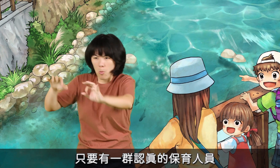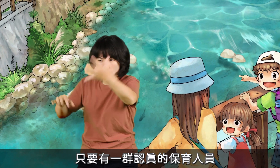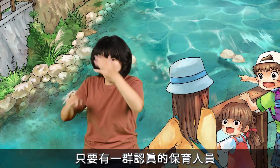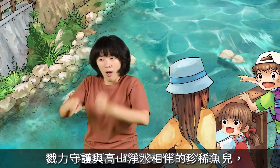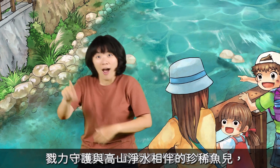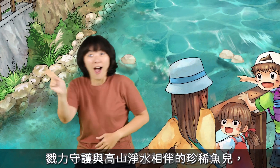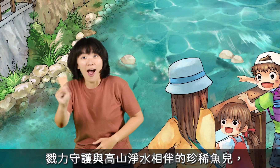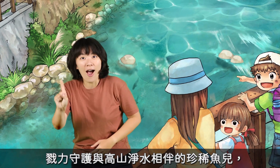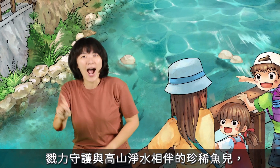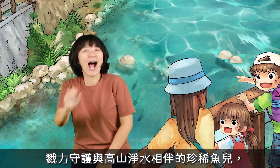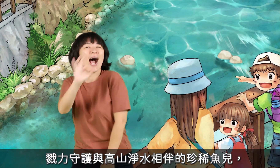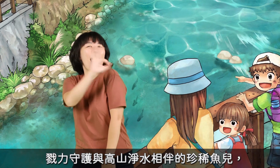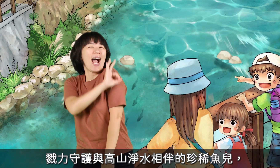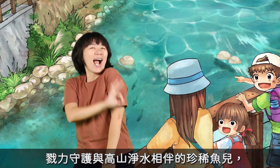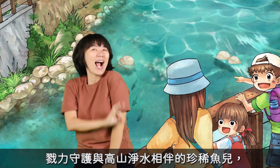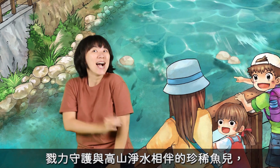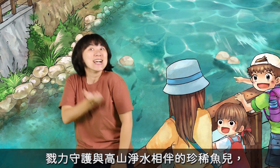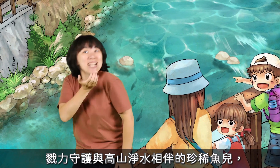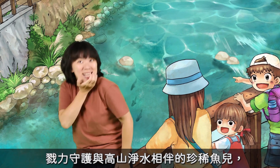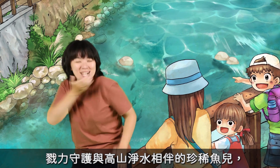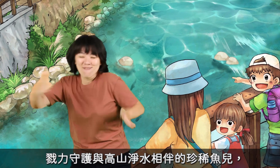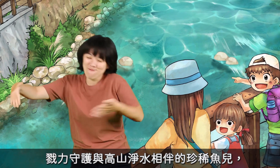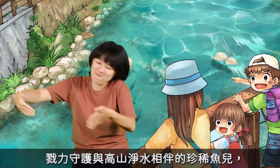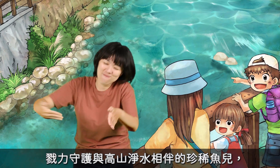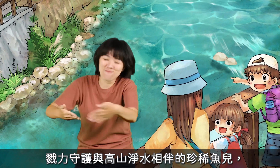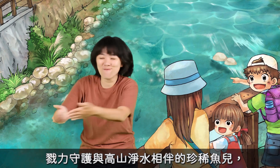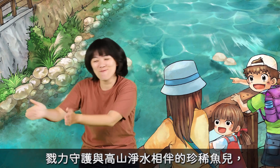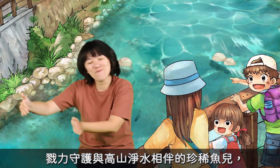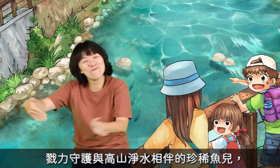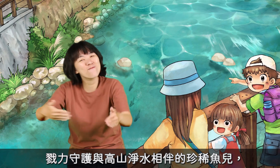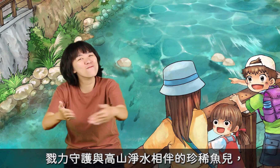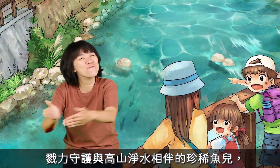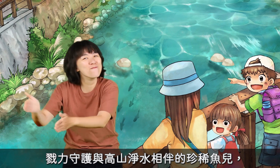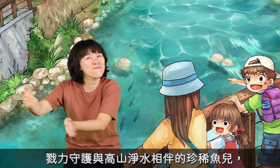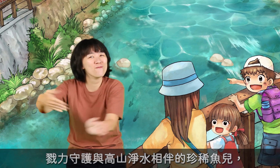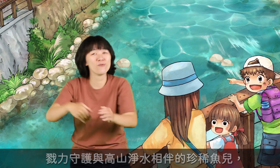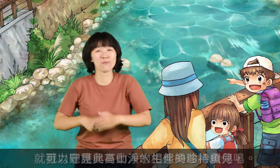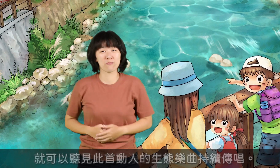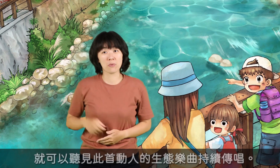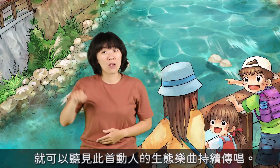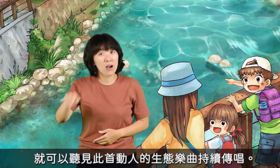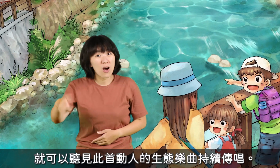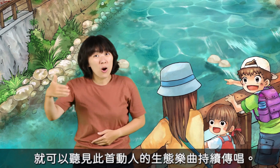员陆力守护与高山净水相伴的珍稀鱼儿，就可以